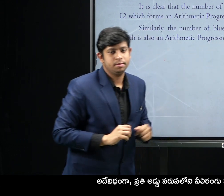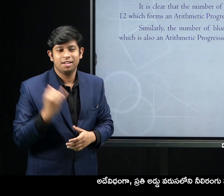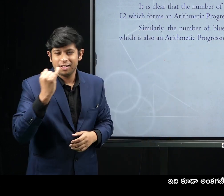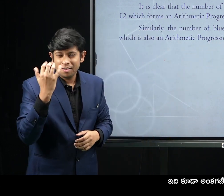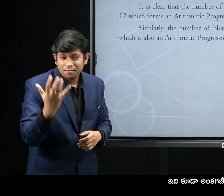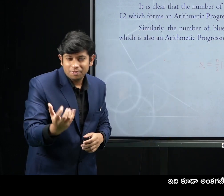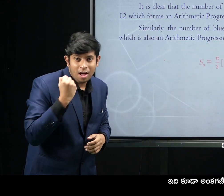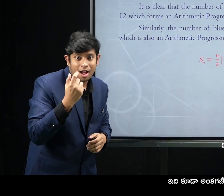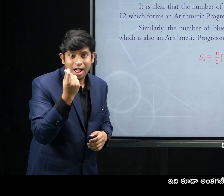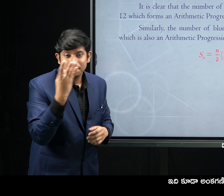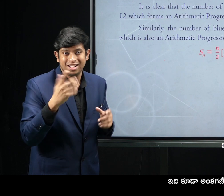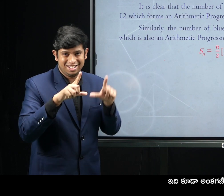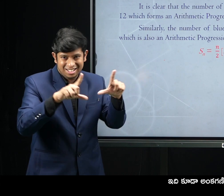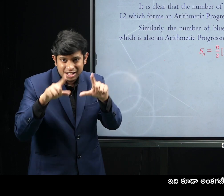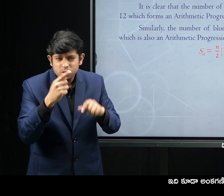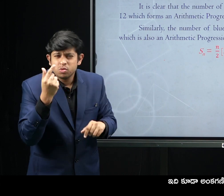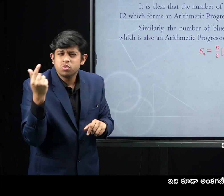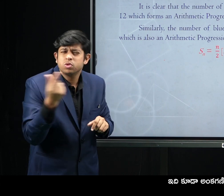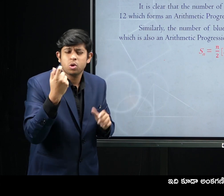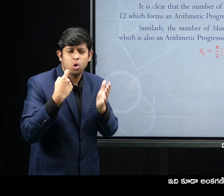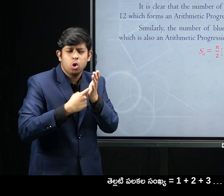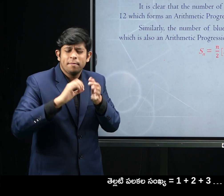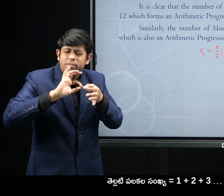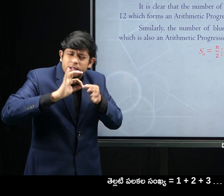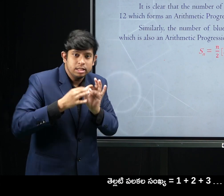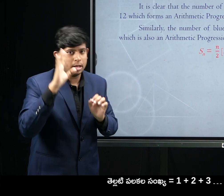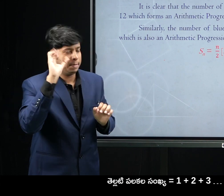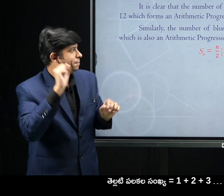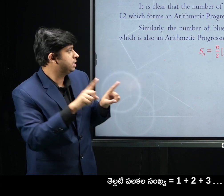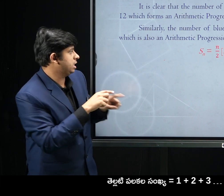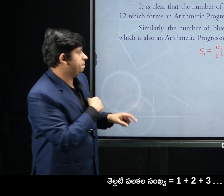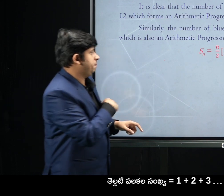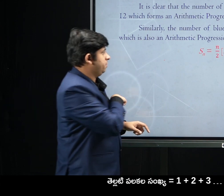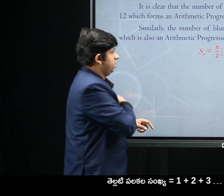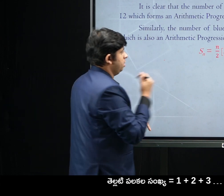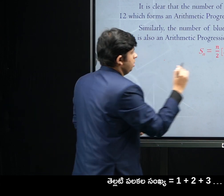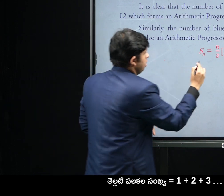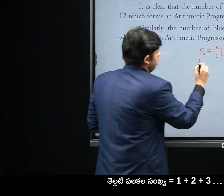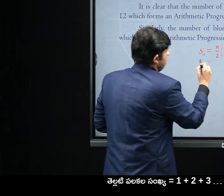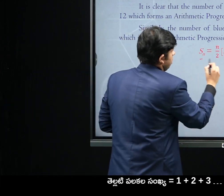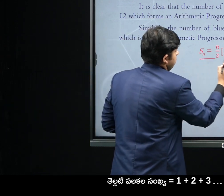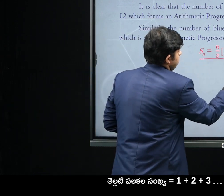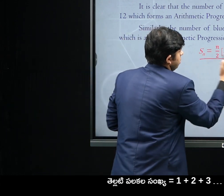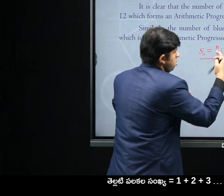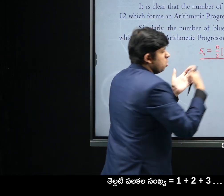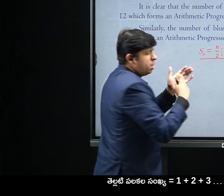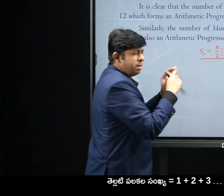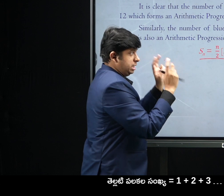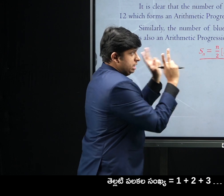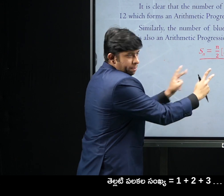ఇది కూడా అంకగణిత పురోగతి. తెల్లటి పలక సంఖ్య ఈజ్ ఈక్వల్ టు 1 ప్లస్ 2 ప్లస్ 3